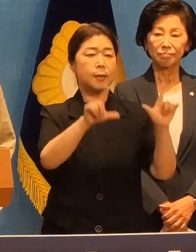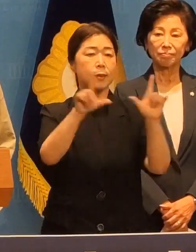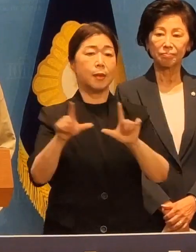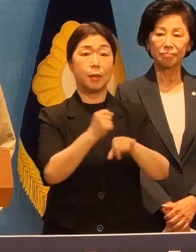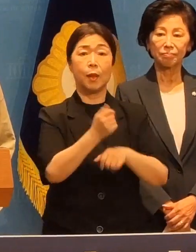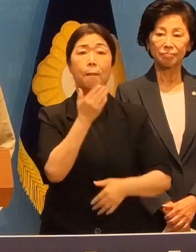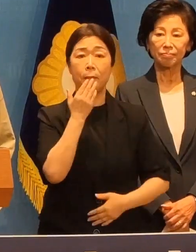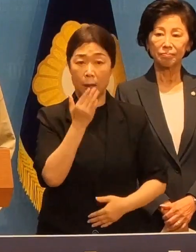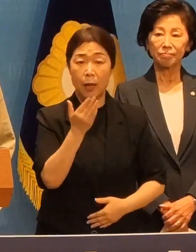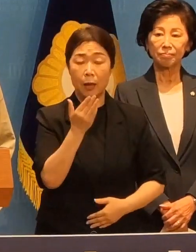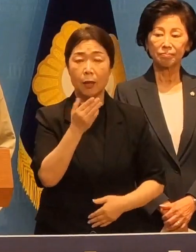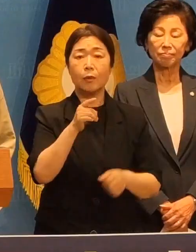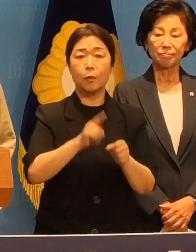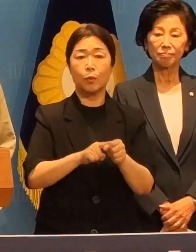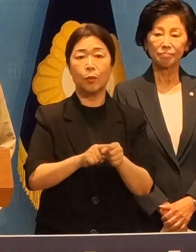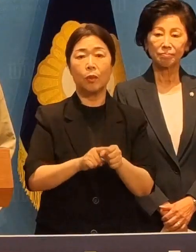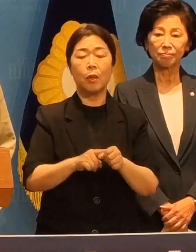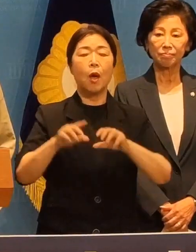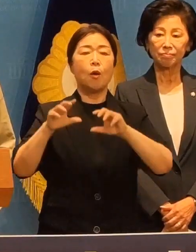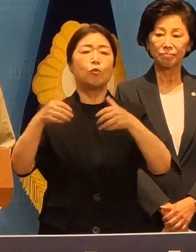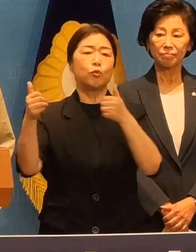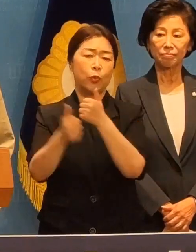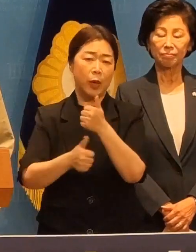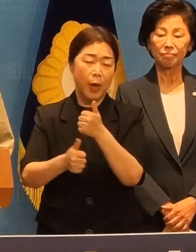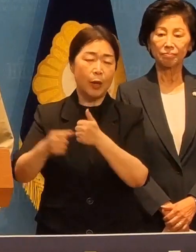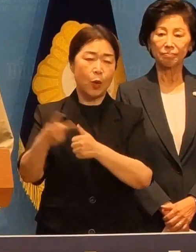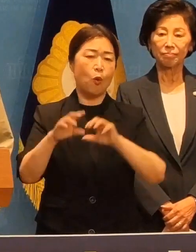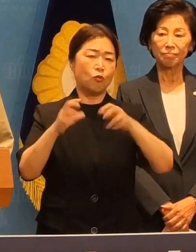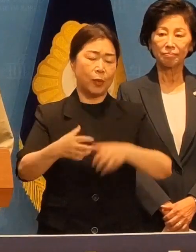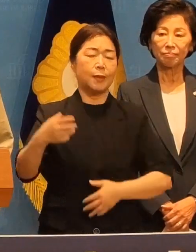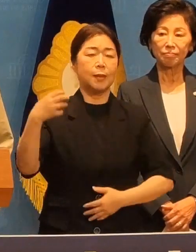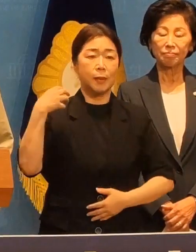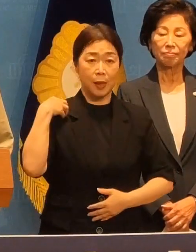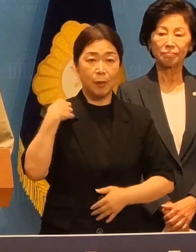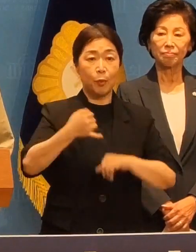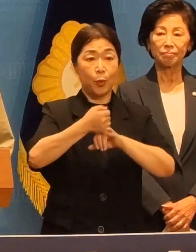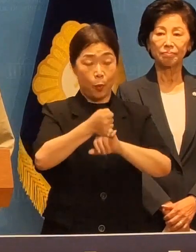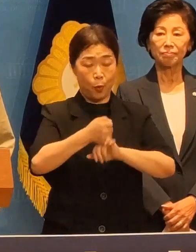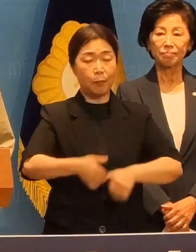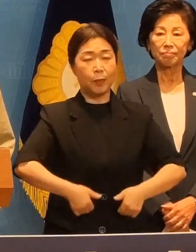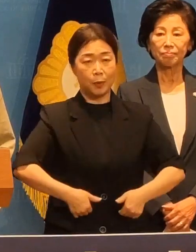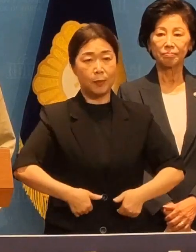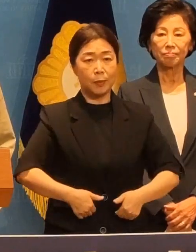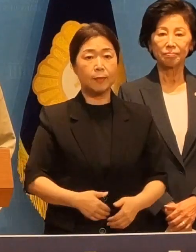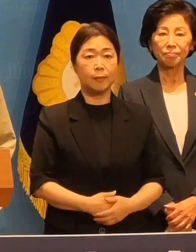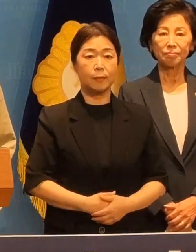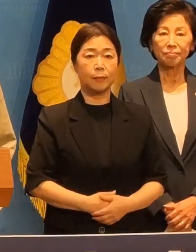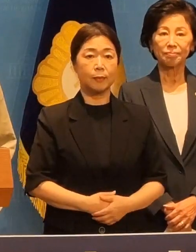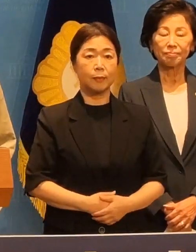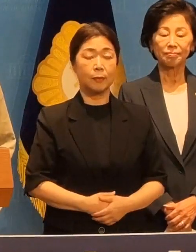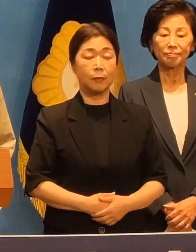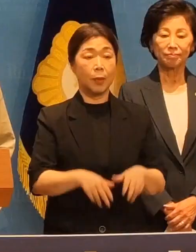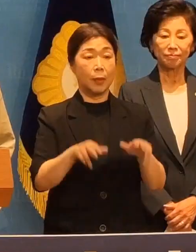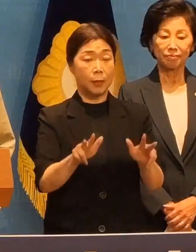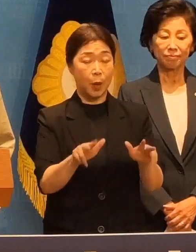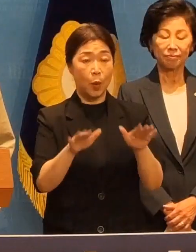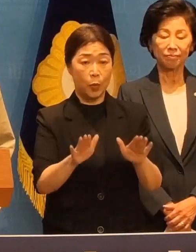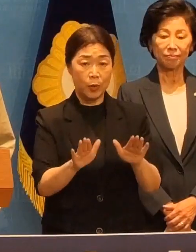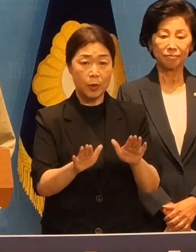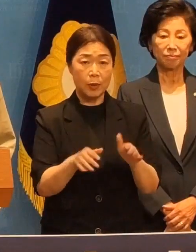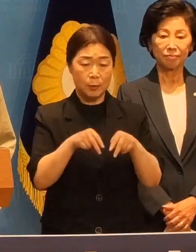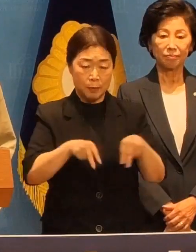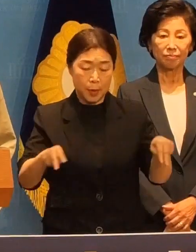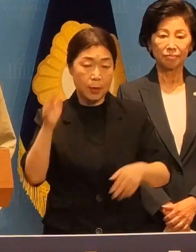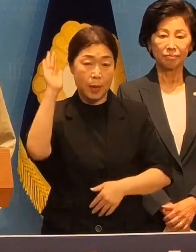함께 살아갈 수 있도록 국회와 국가가 책임을 다할 때입니다. 이제 오늘 이